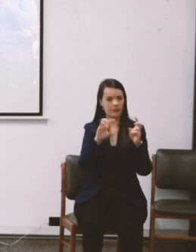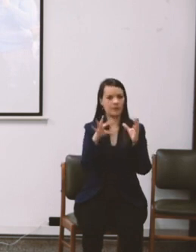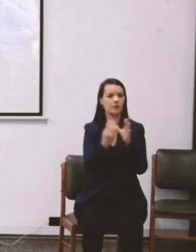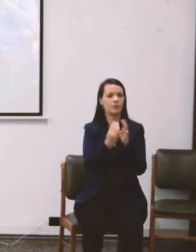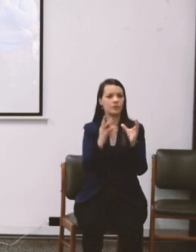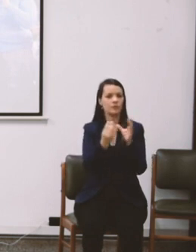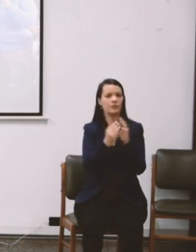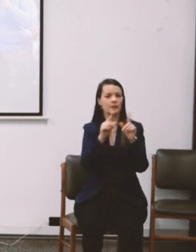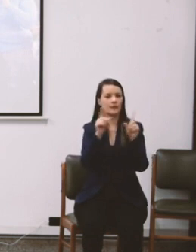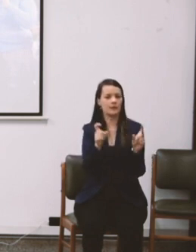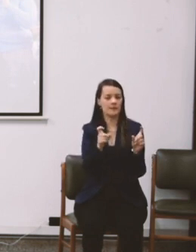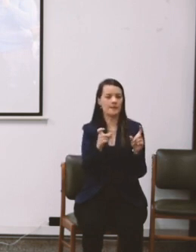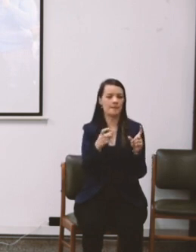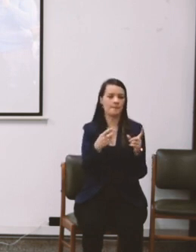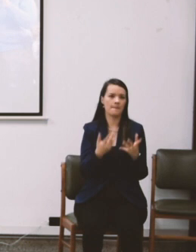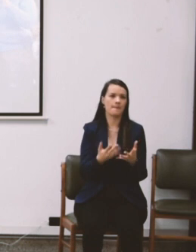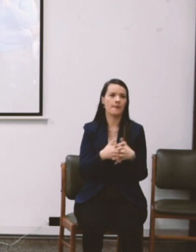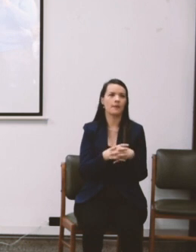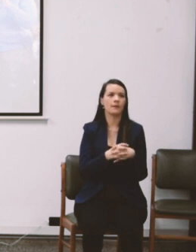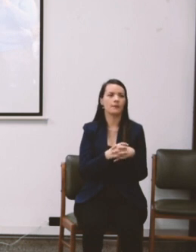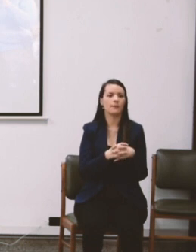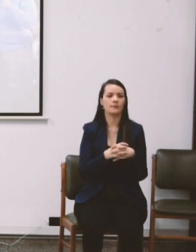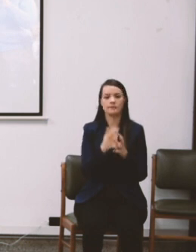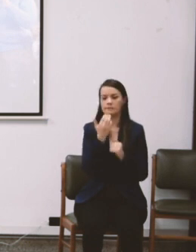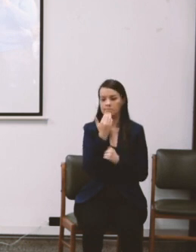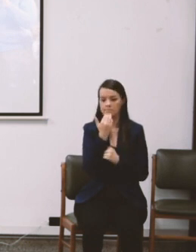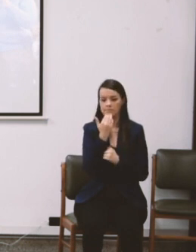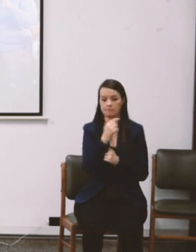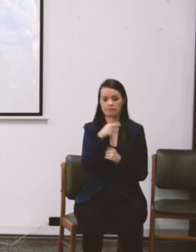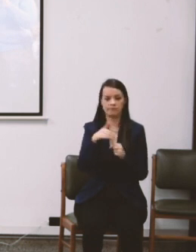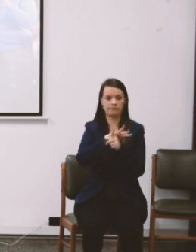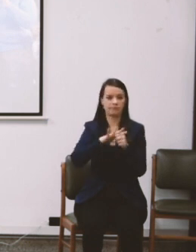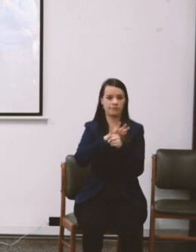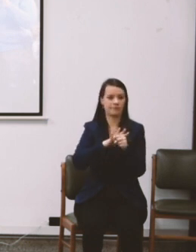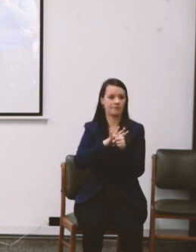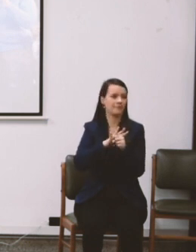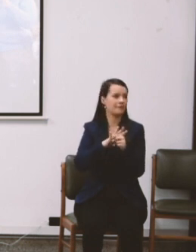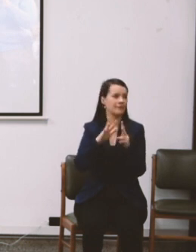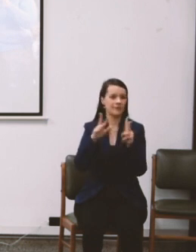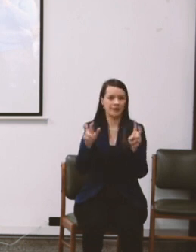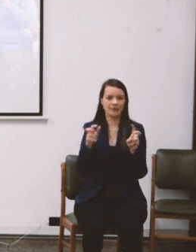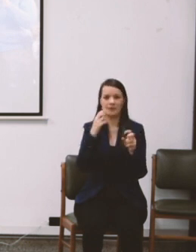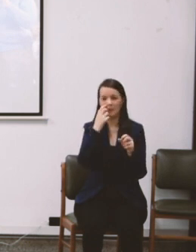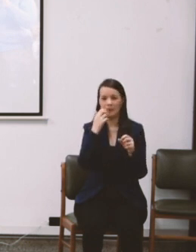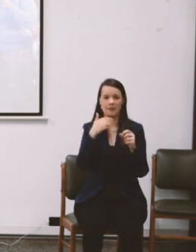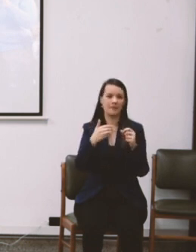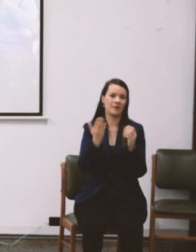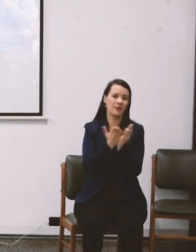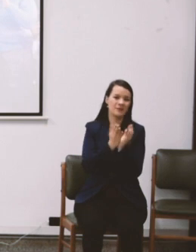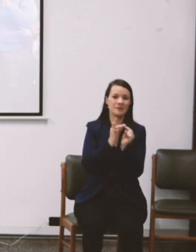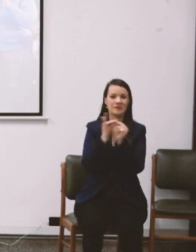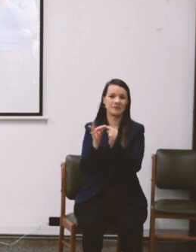la inclusión. Por ejemplo, lo que nos está pasando ahora frente a los ataques directos que hay con relación a la educación